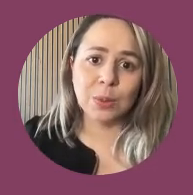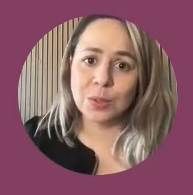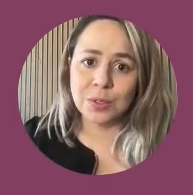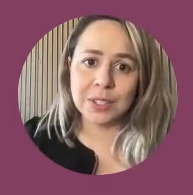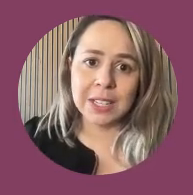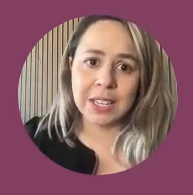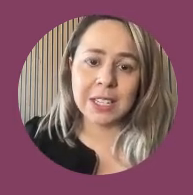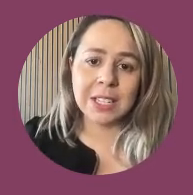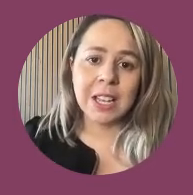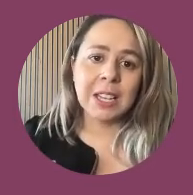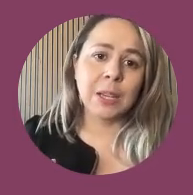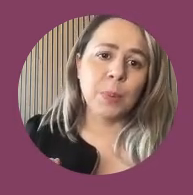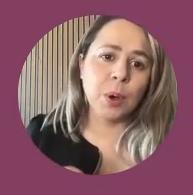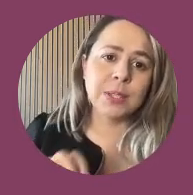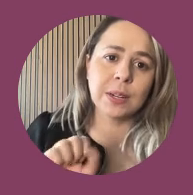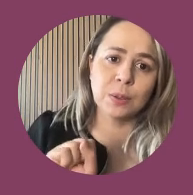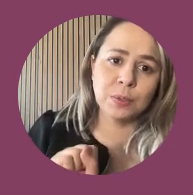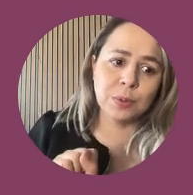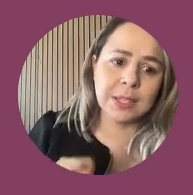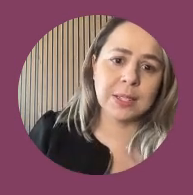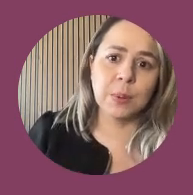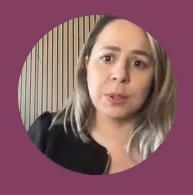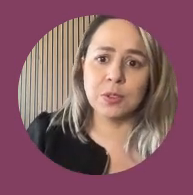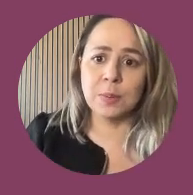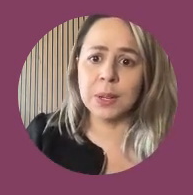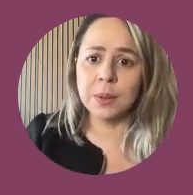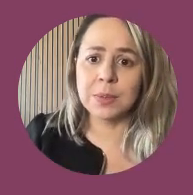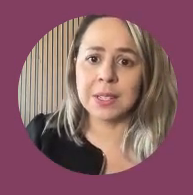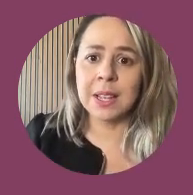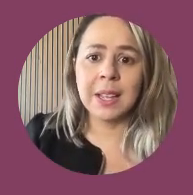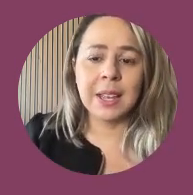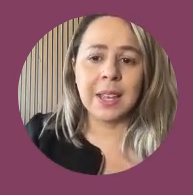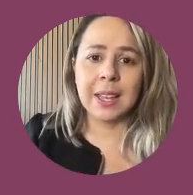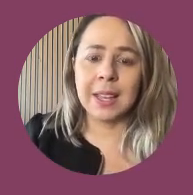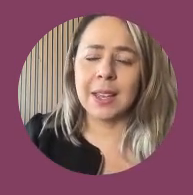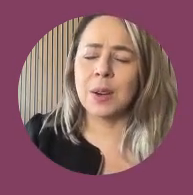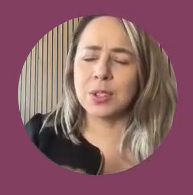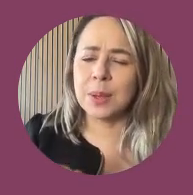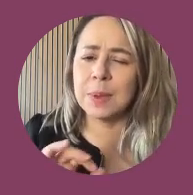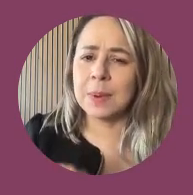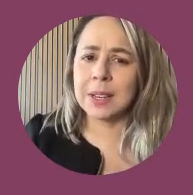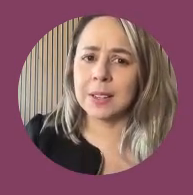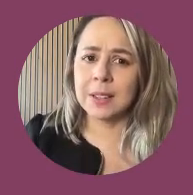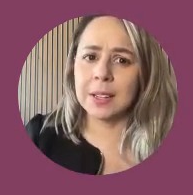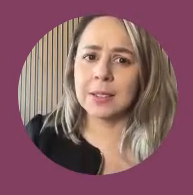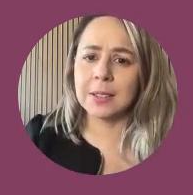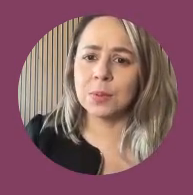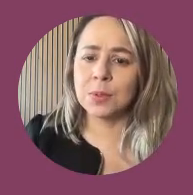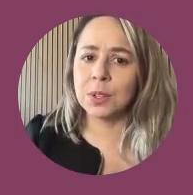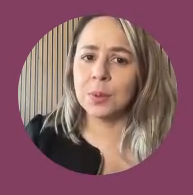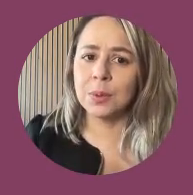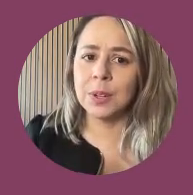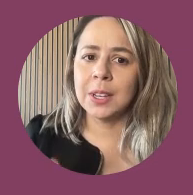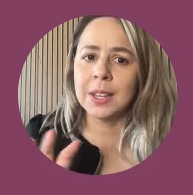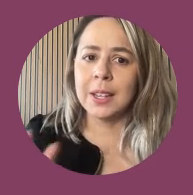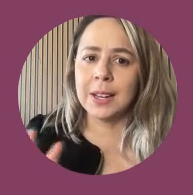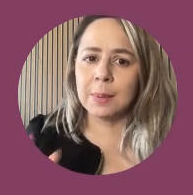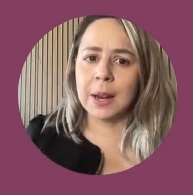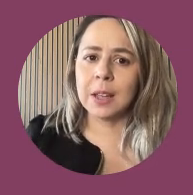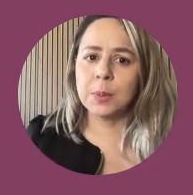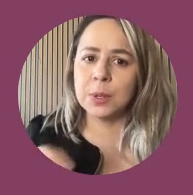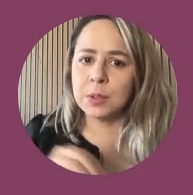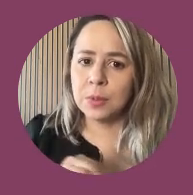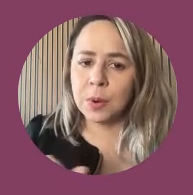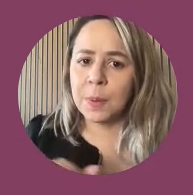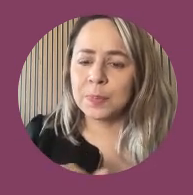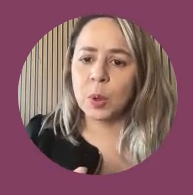utilizar com o aluno de vocês, que mostra a configuração de mãos. Eu acho que é bem bacana. Se eu